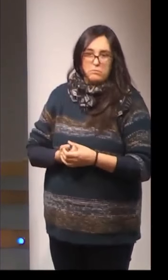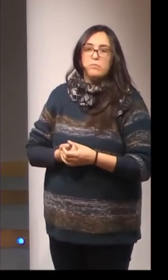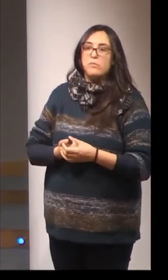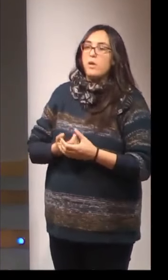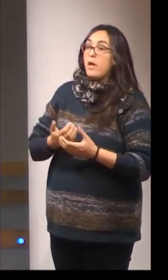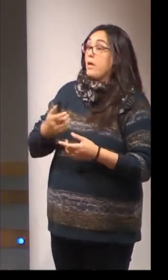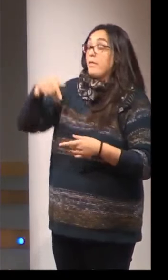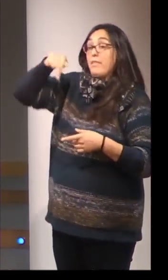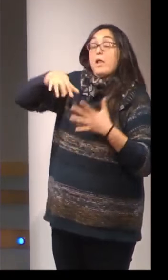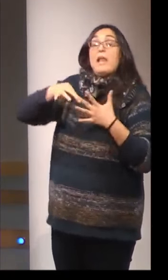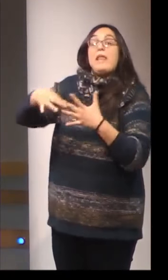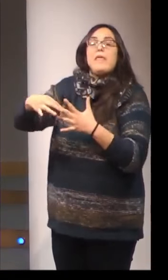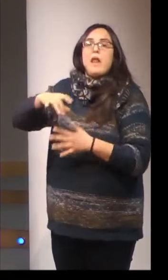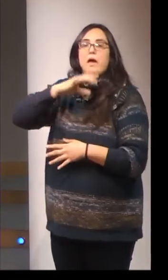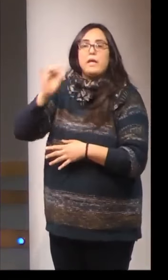y Suiza.